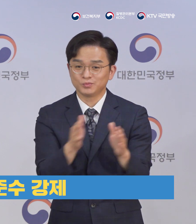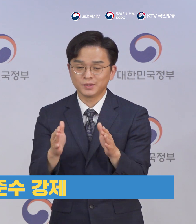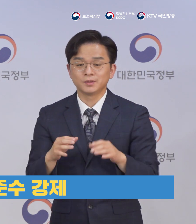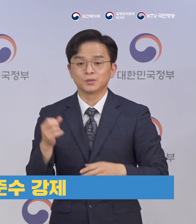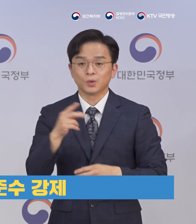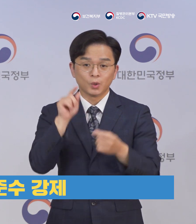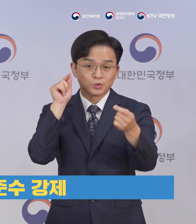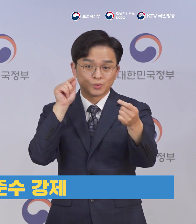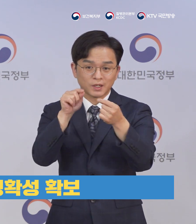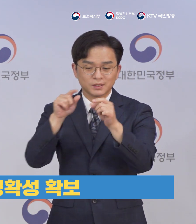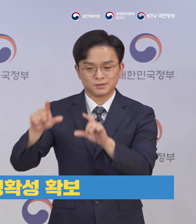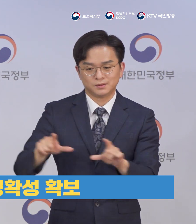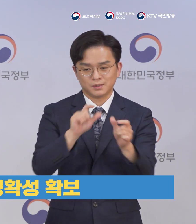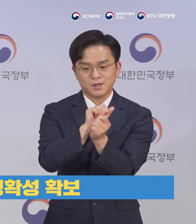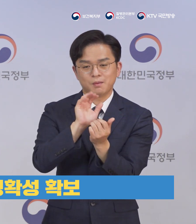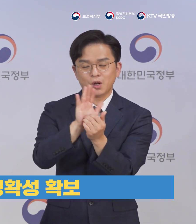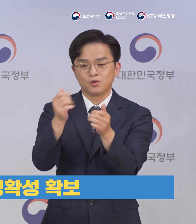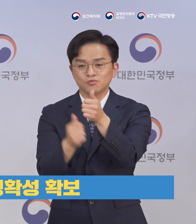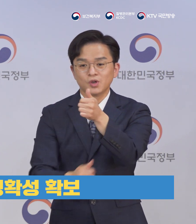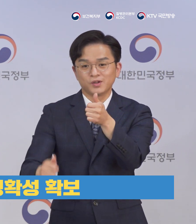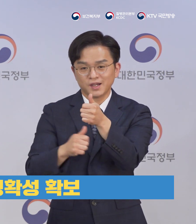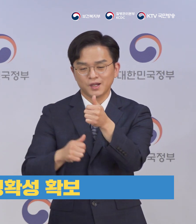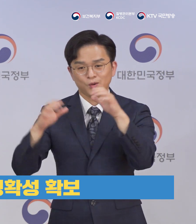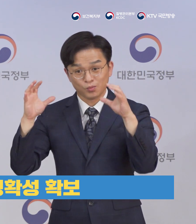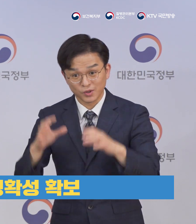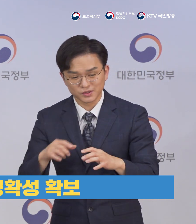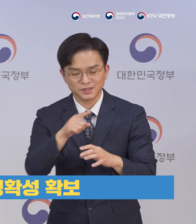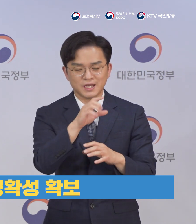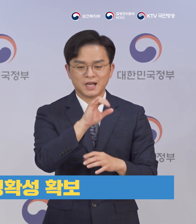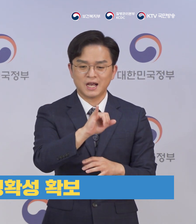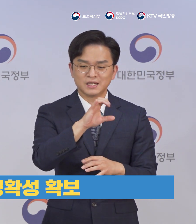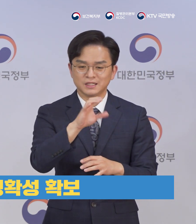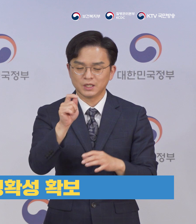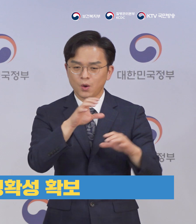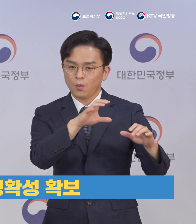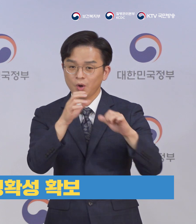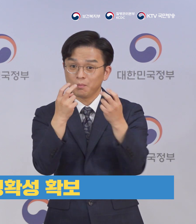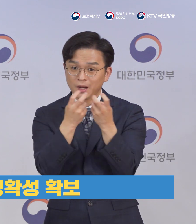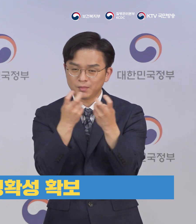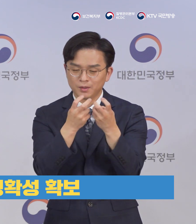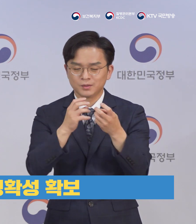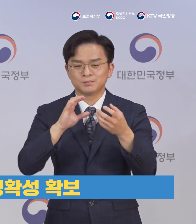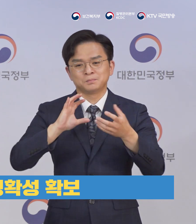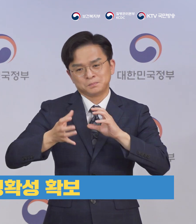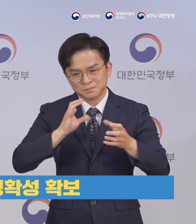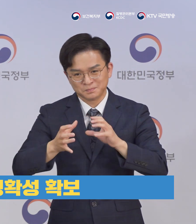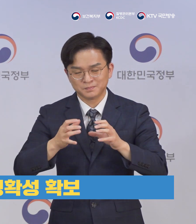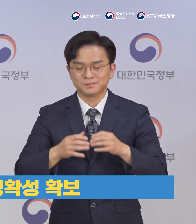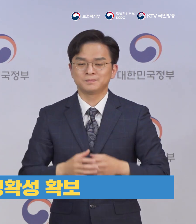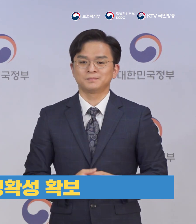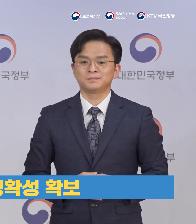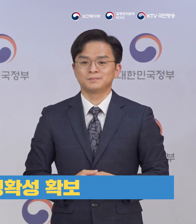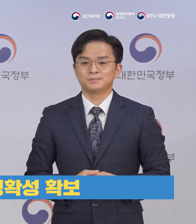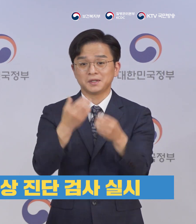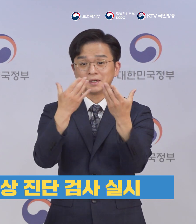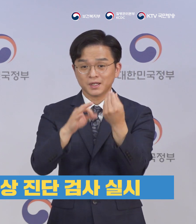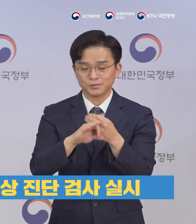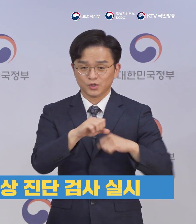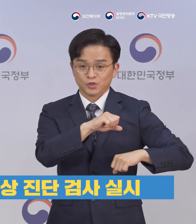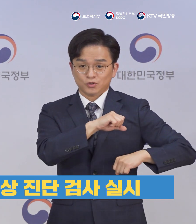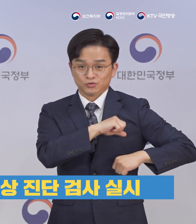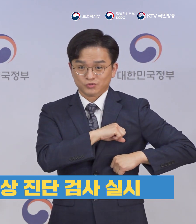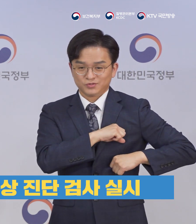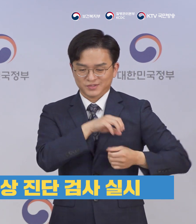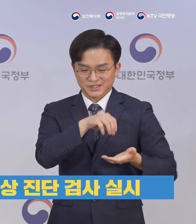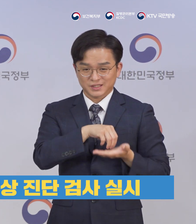있도록 ICT 기술을 활용해 방문자 명단의 정확성을 확보하는 방안도 마련하겠습니다.